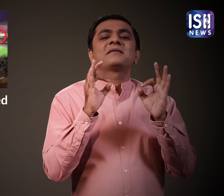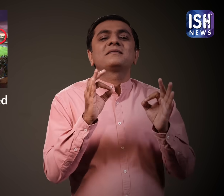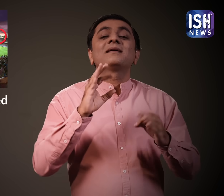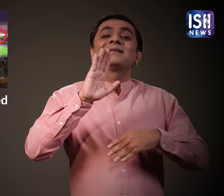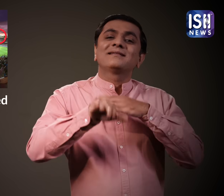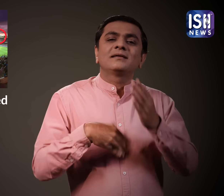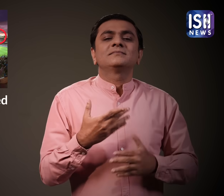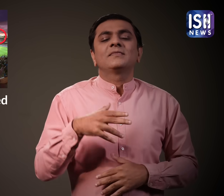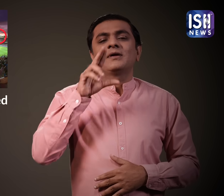भाशन दिया